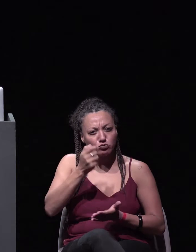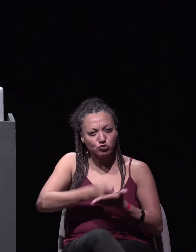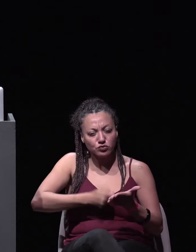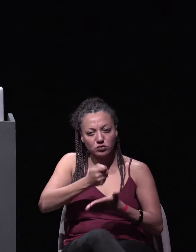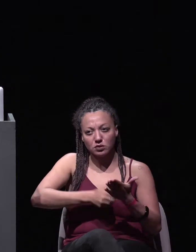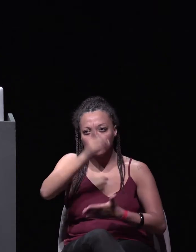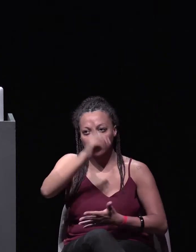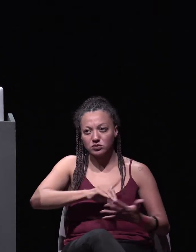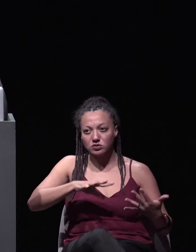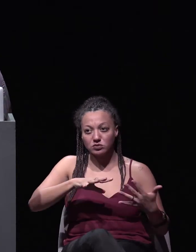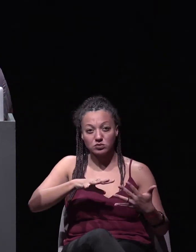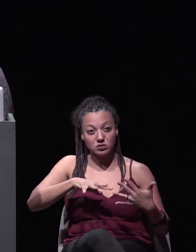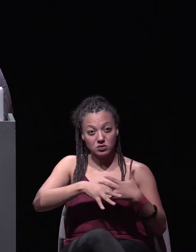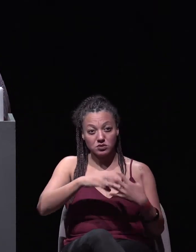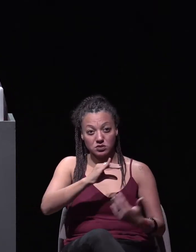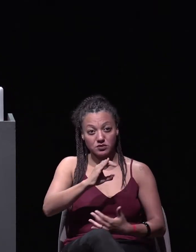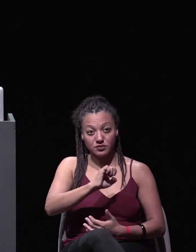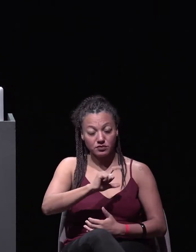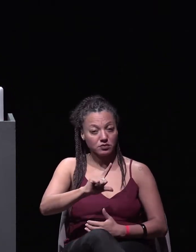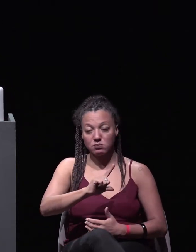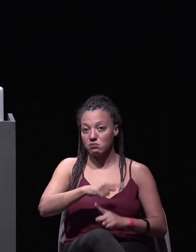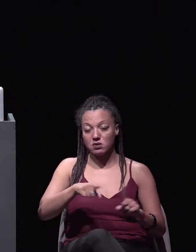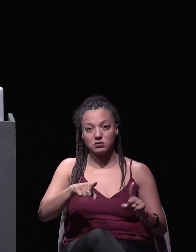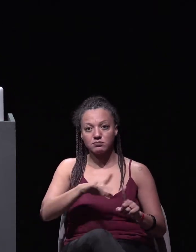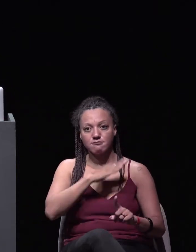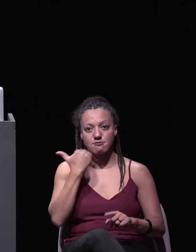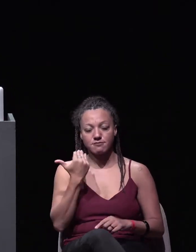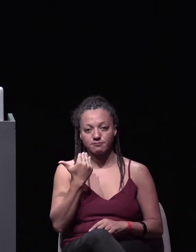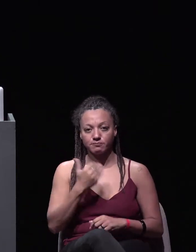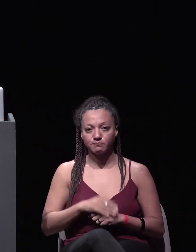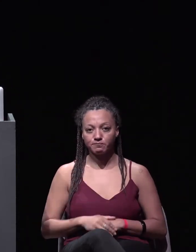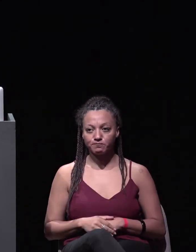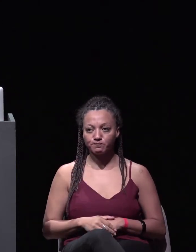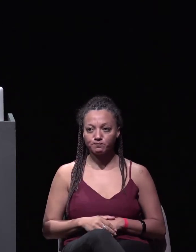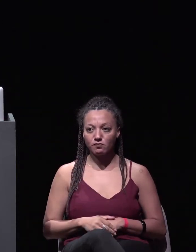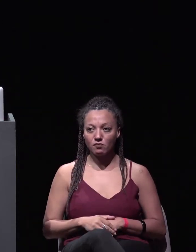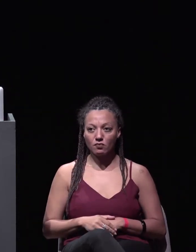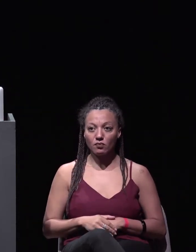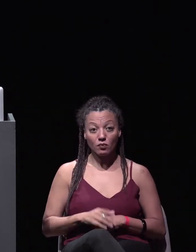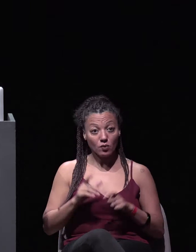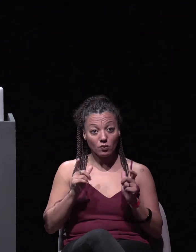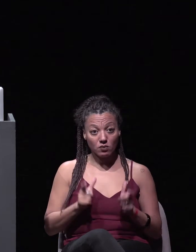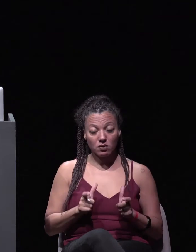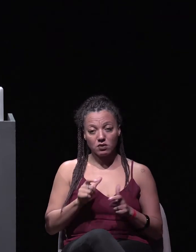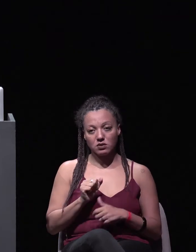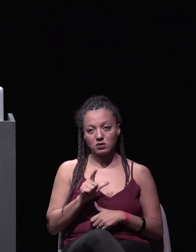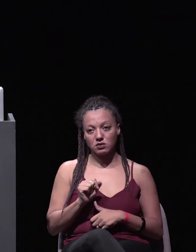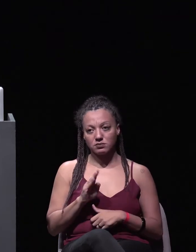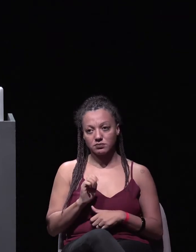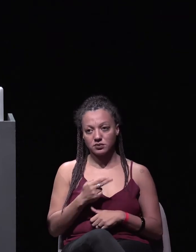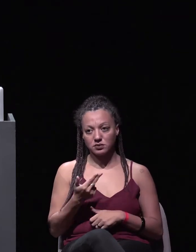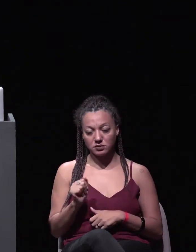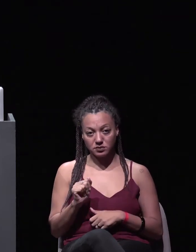né? E aconteceu justamente nesse estado do Alabama que, nesse mesmo ano, elege um